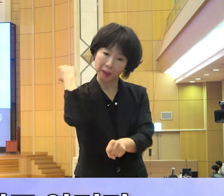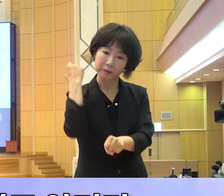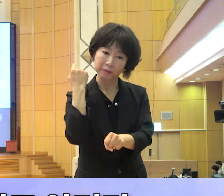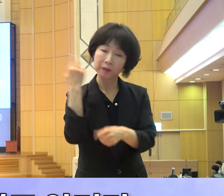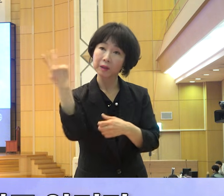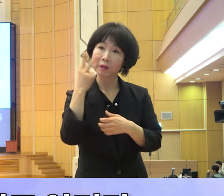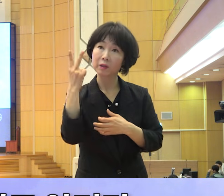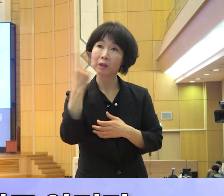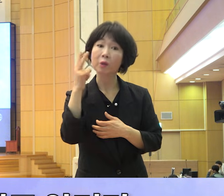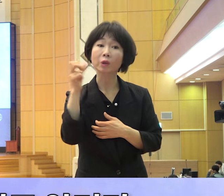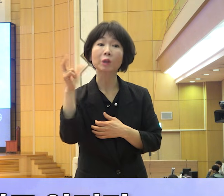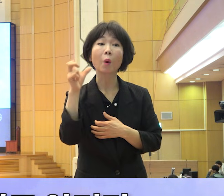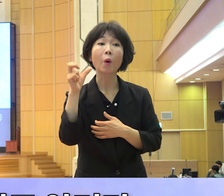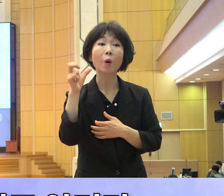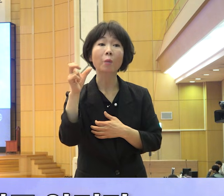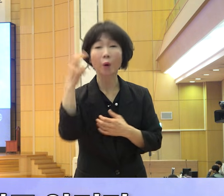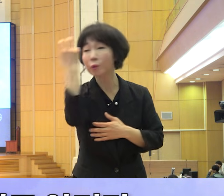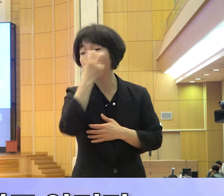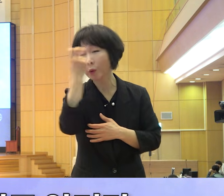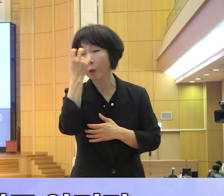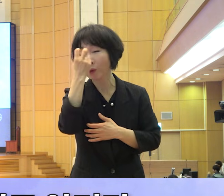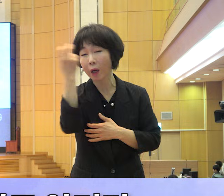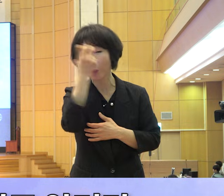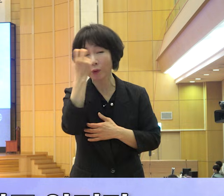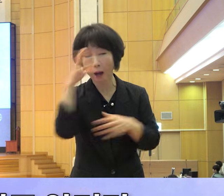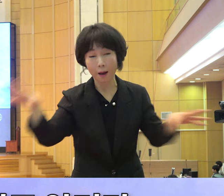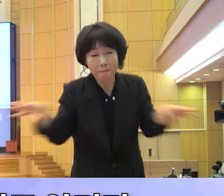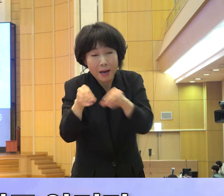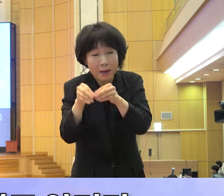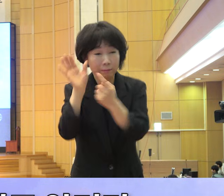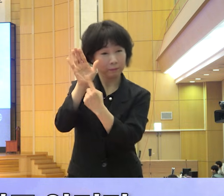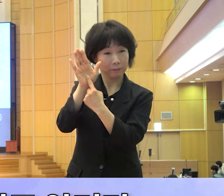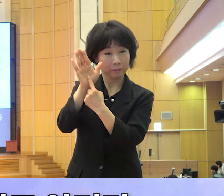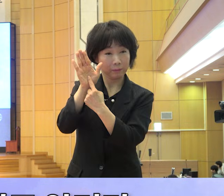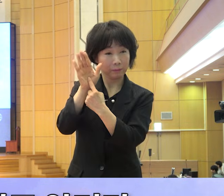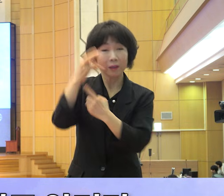25년도 통계에 따르면